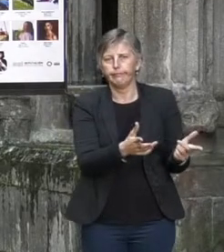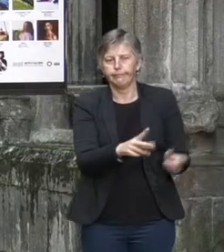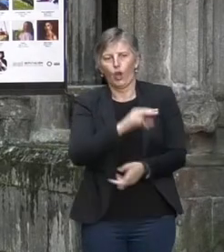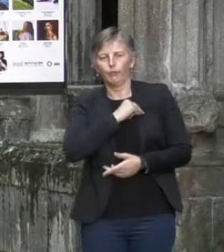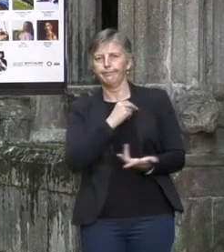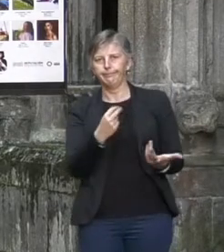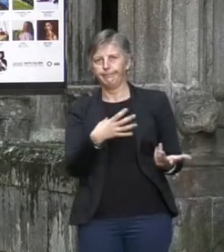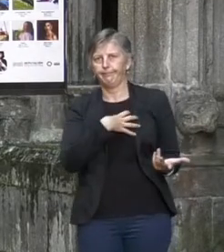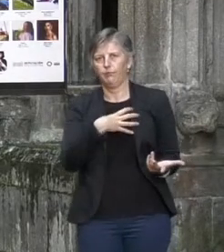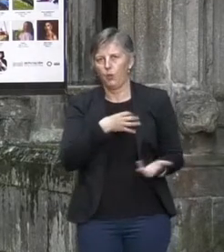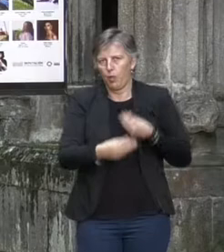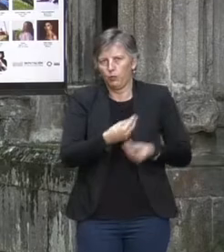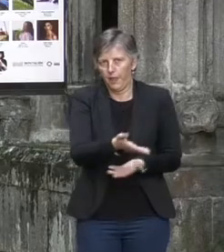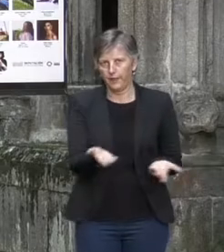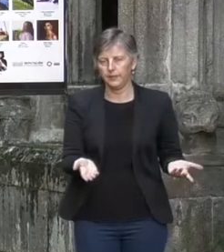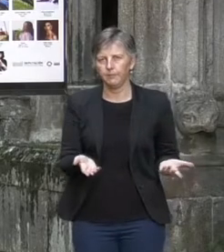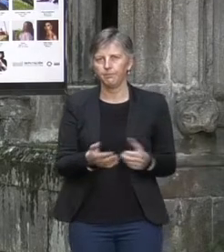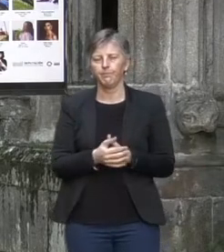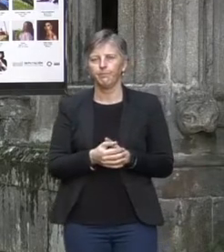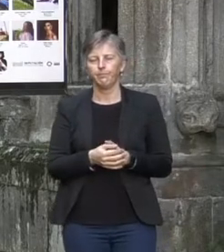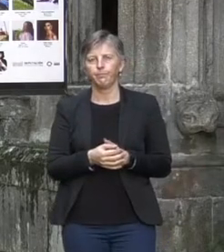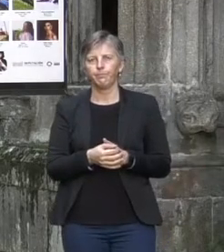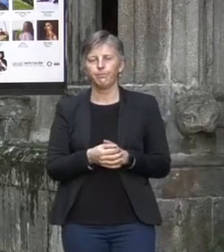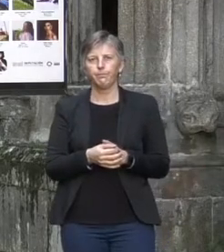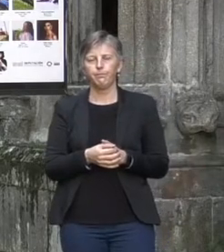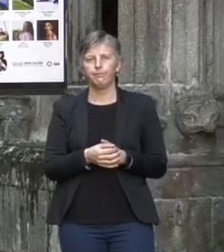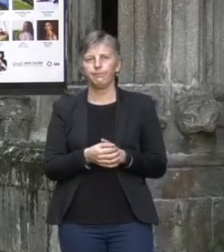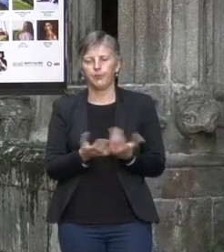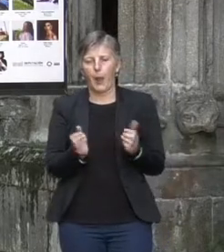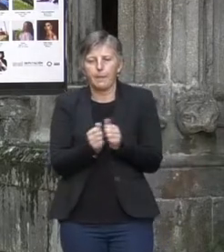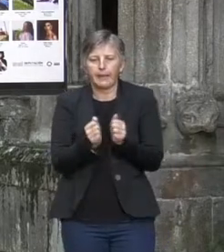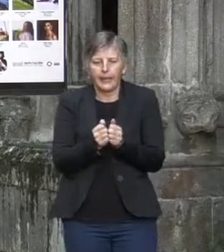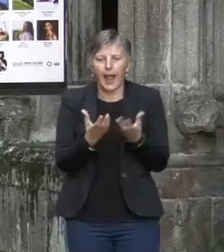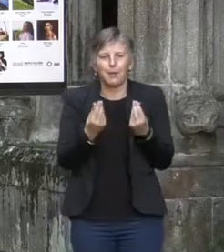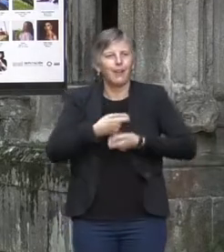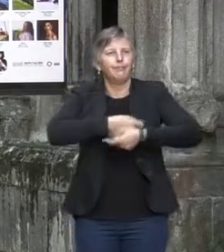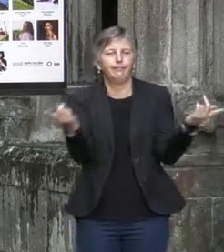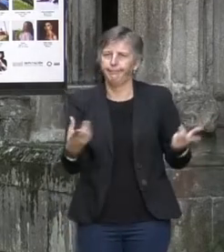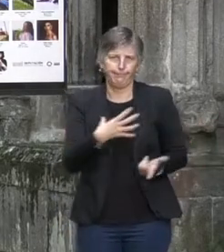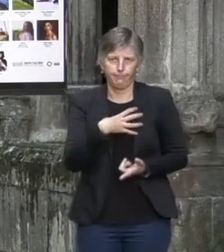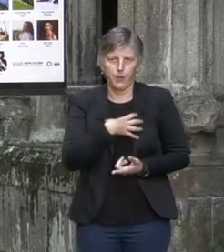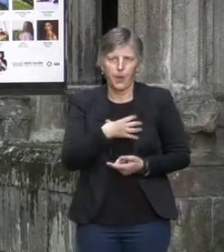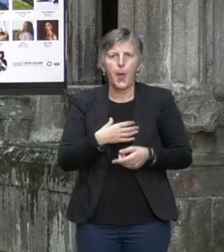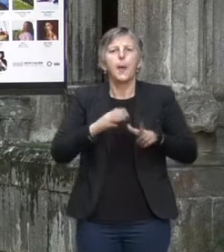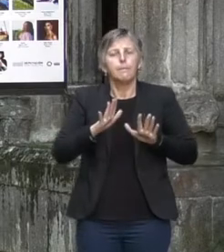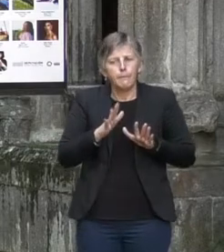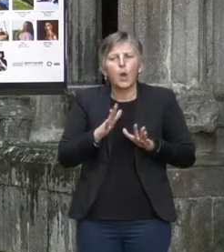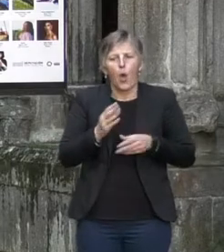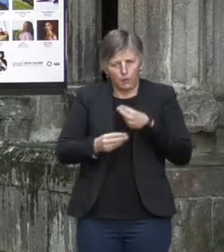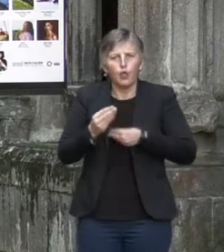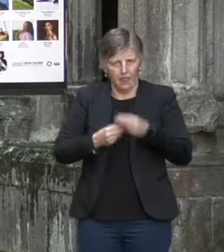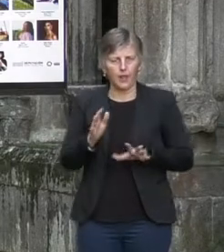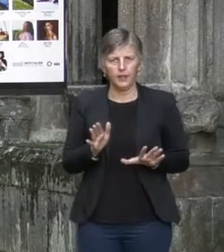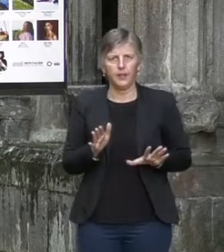facer este tipo de material, pero o imos facer. Por